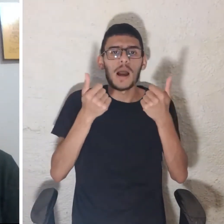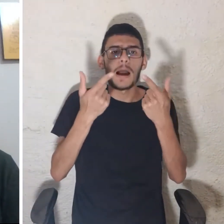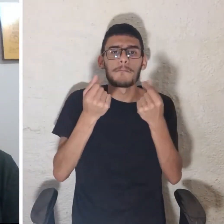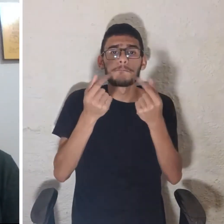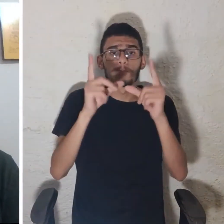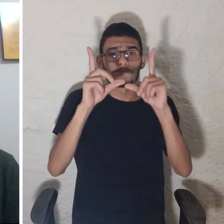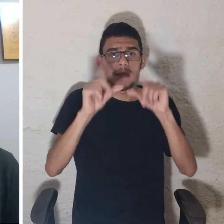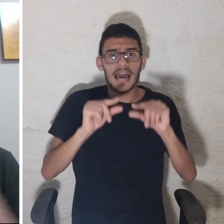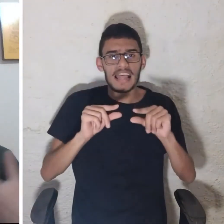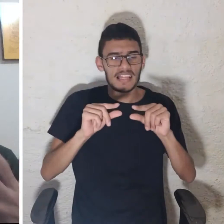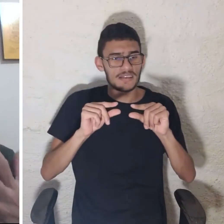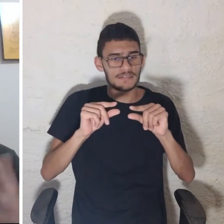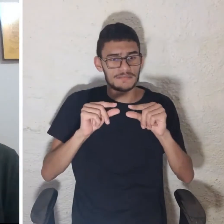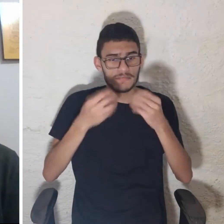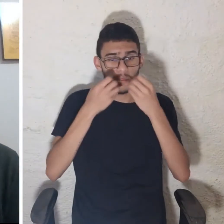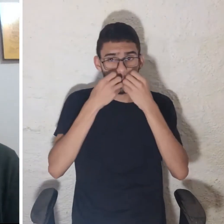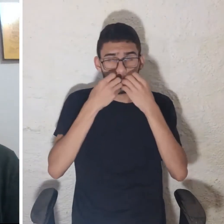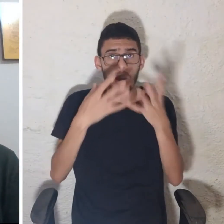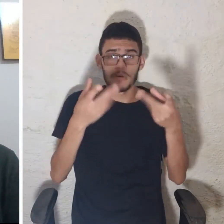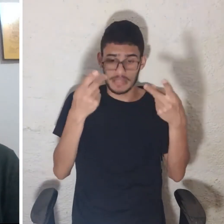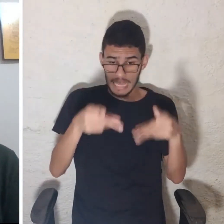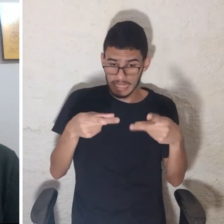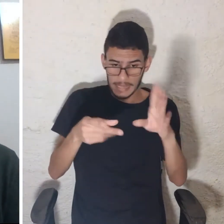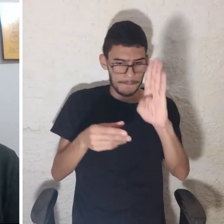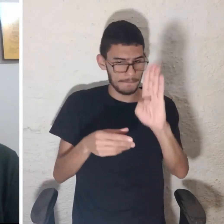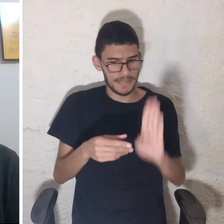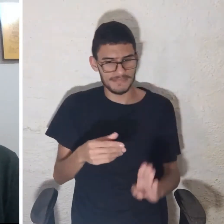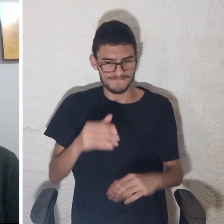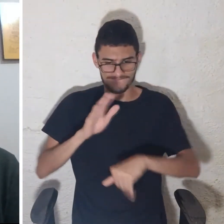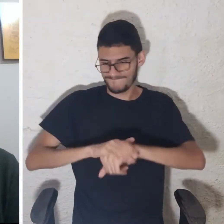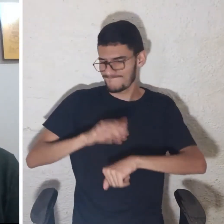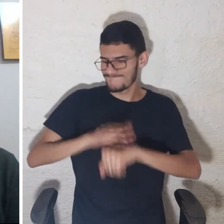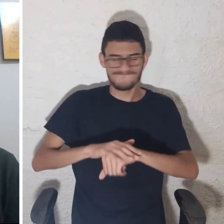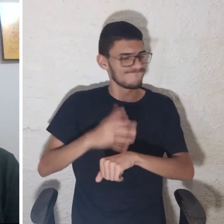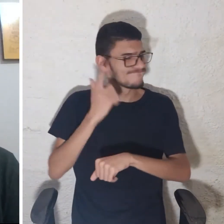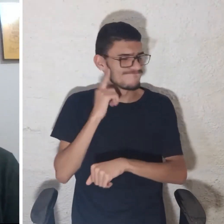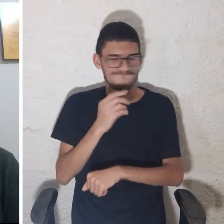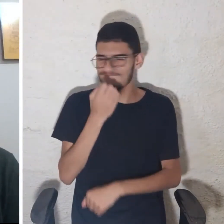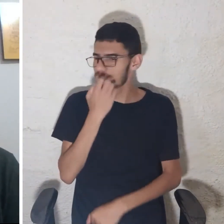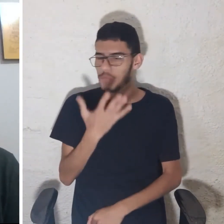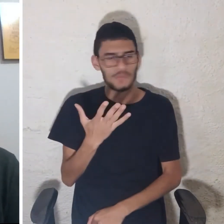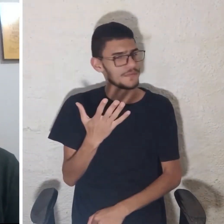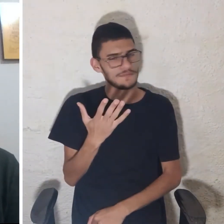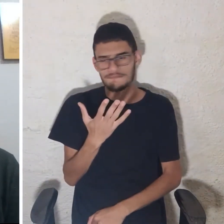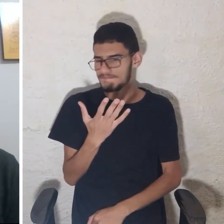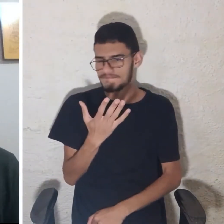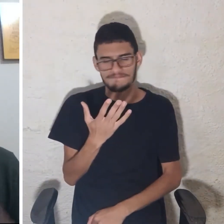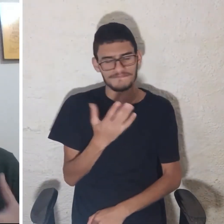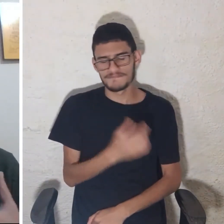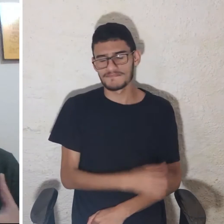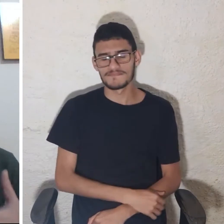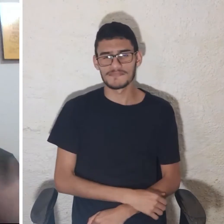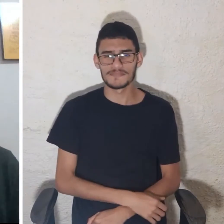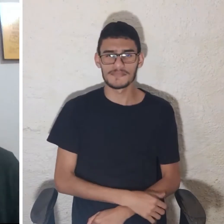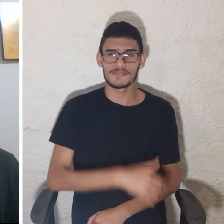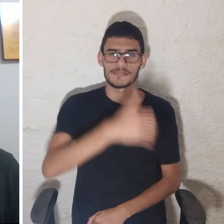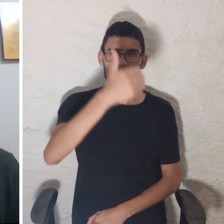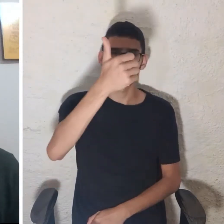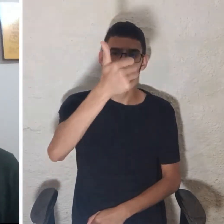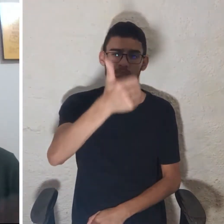mais baratos, então isso não foi bom para desenvolver, né, a nossa própria indústria.